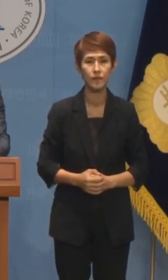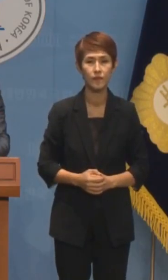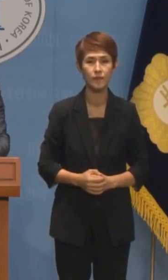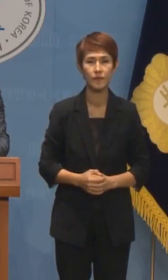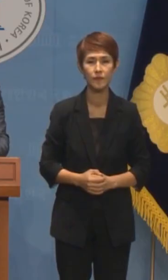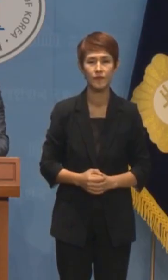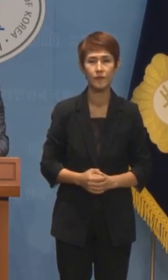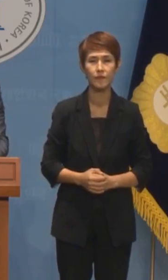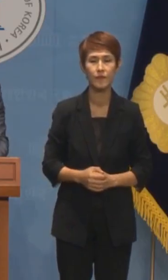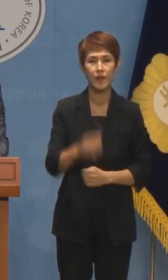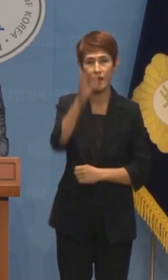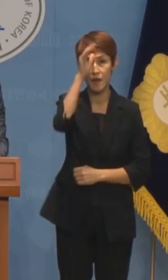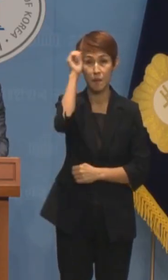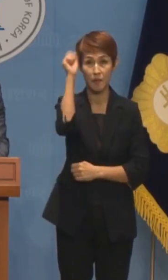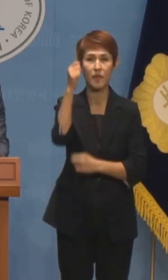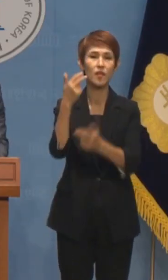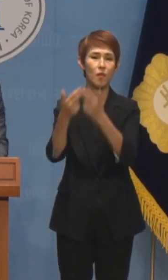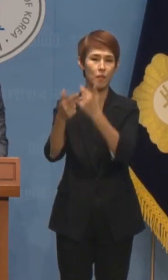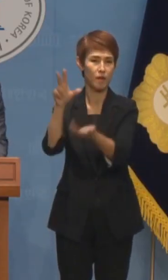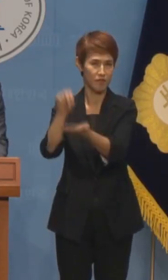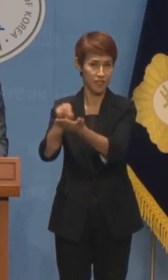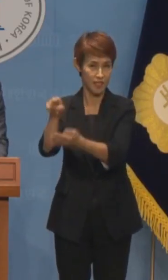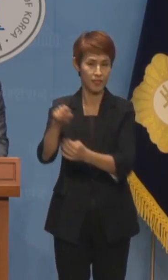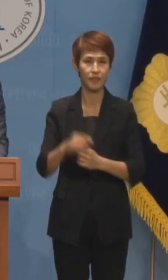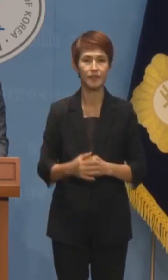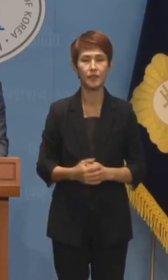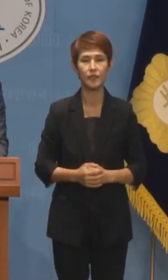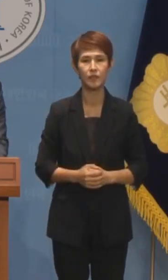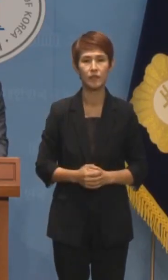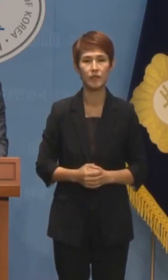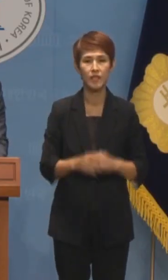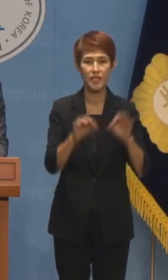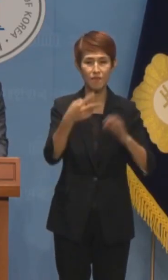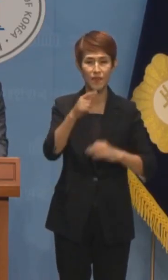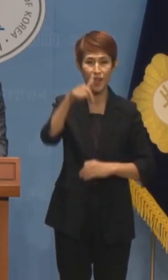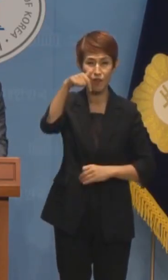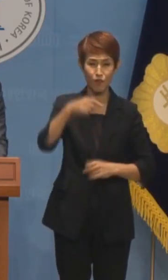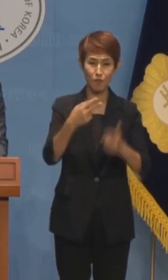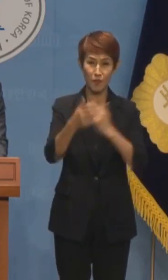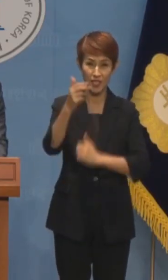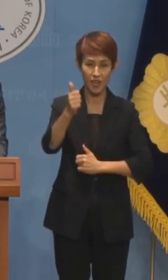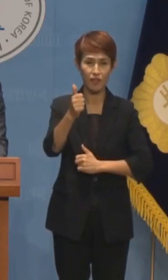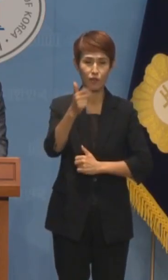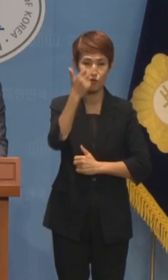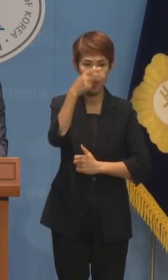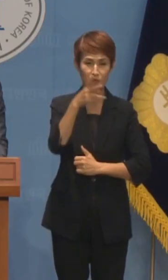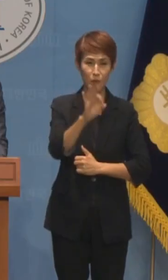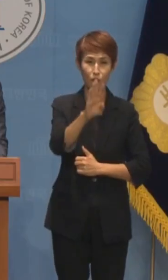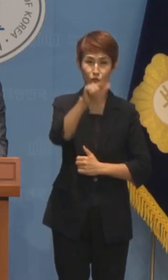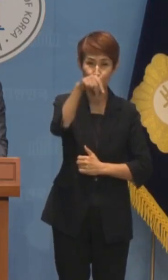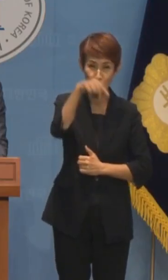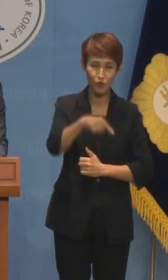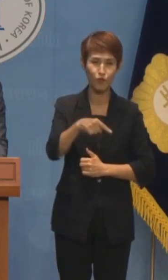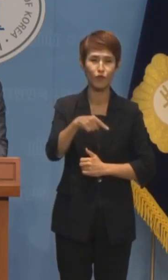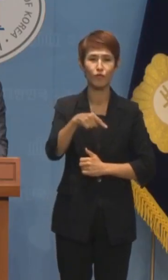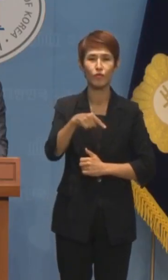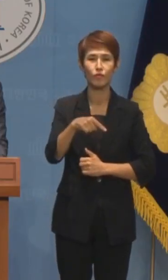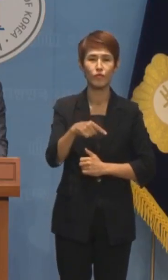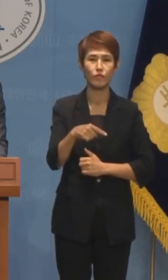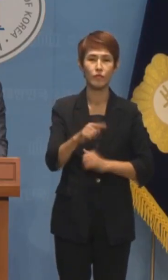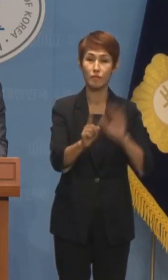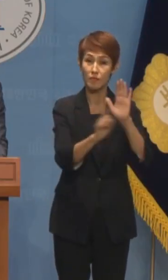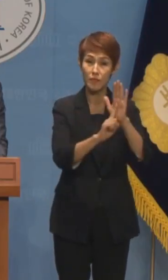다음은 대한배드민턴협회 비위 사실입니다. 김택규 회장과 최병주 공모사업추진위원장은